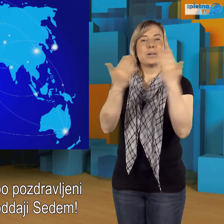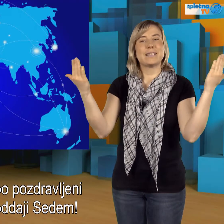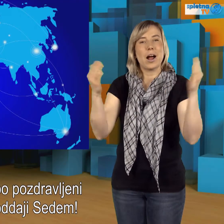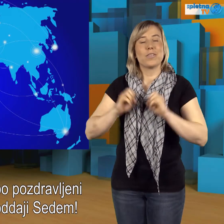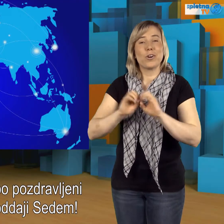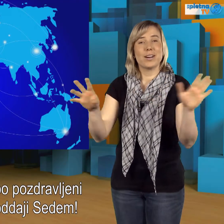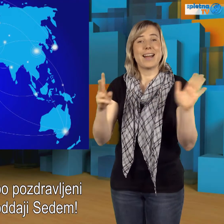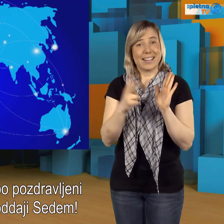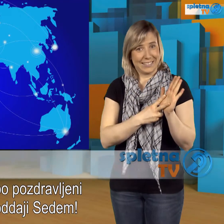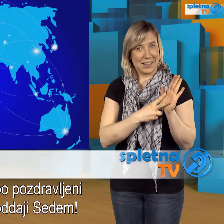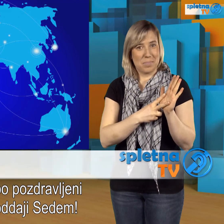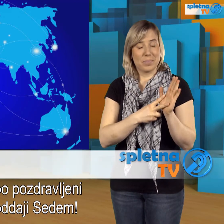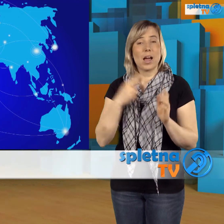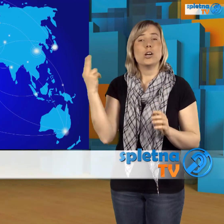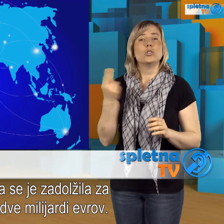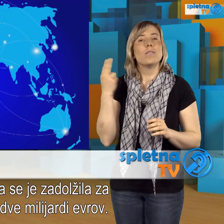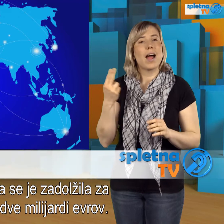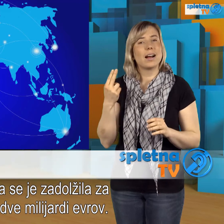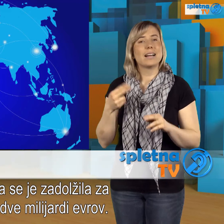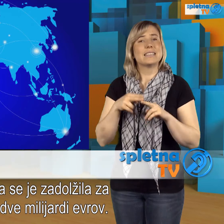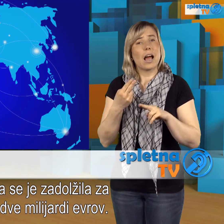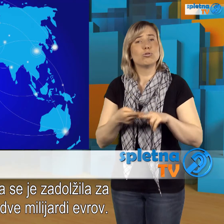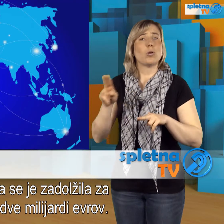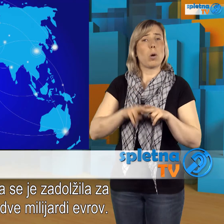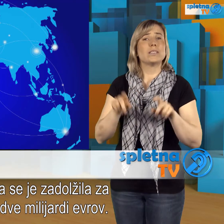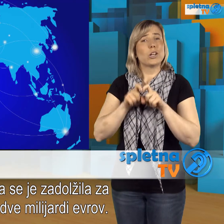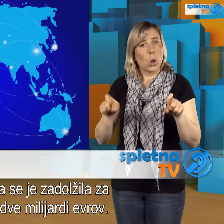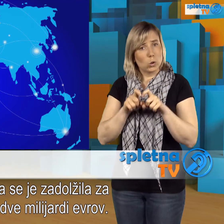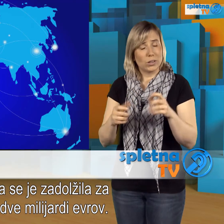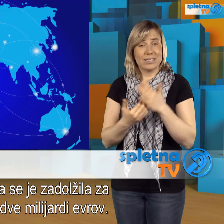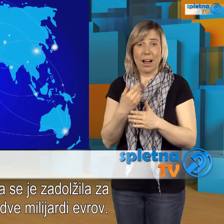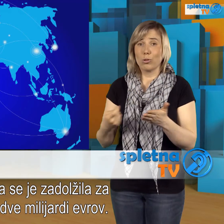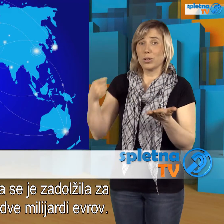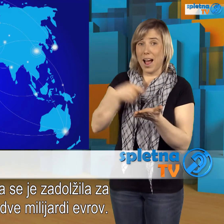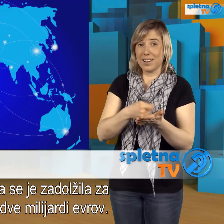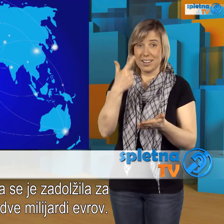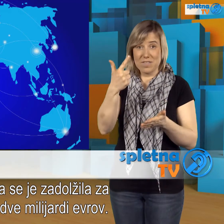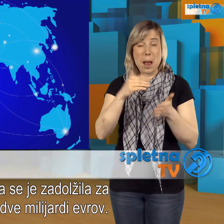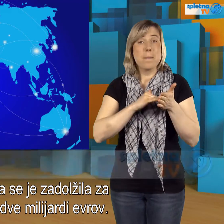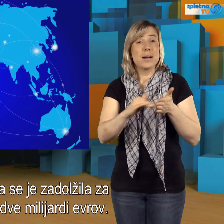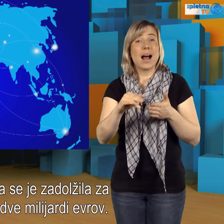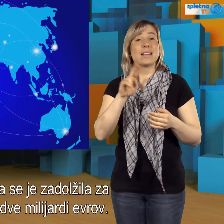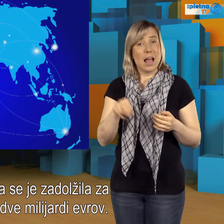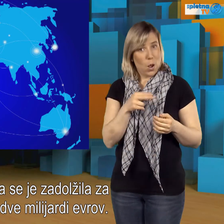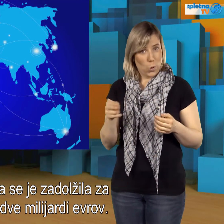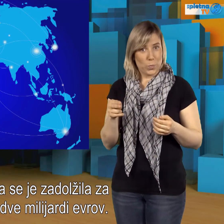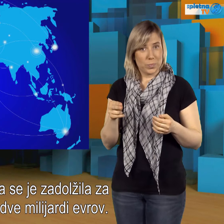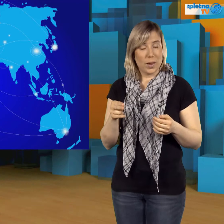Lepo pozdravljeni v oddaji 7. Slovenija se je zadolžila za dodatni 2 milijardi evrov.